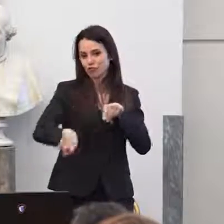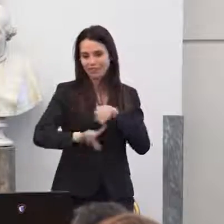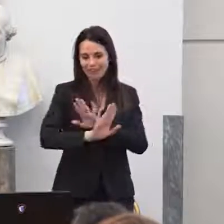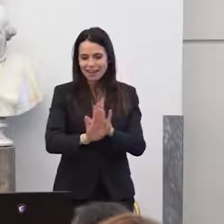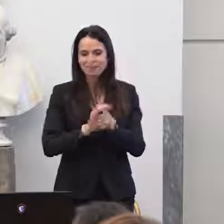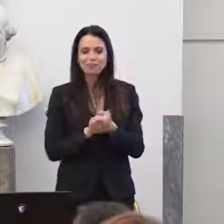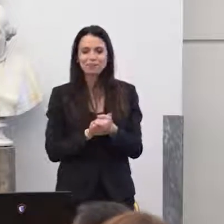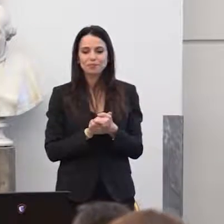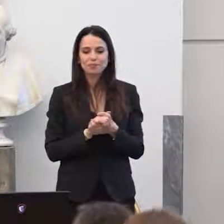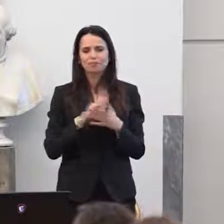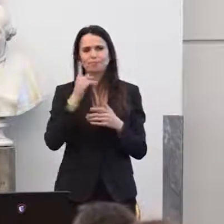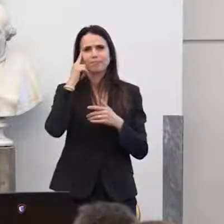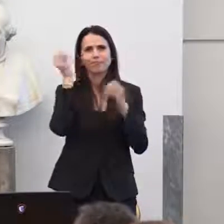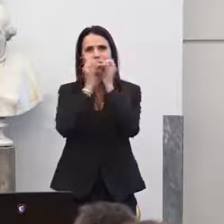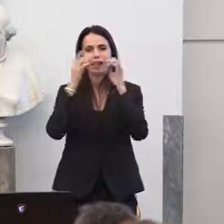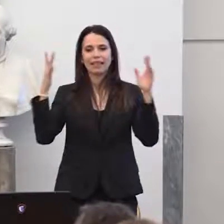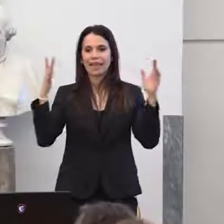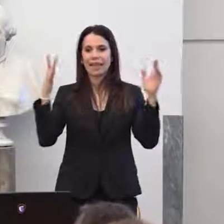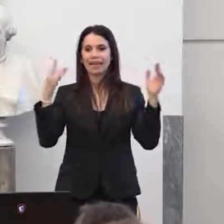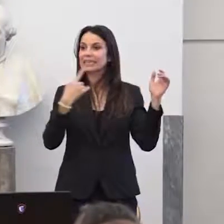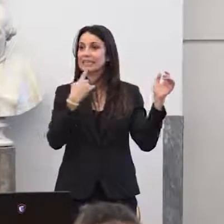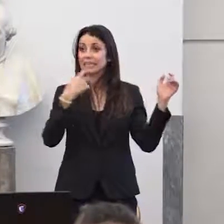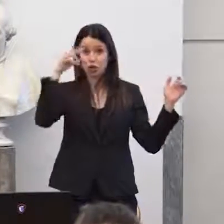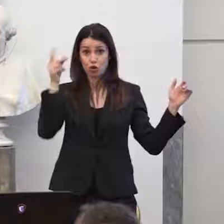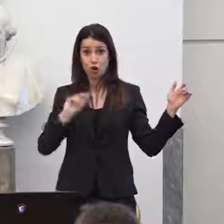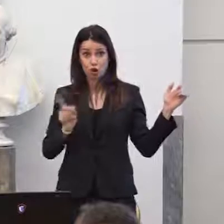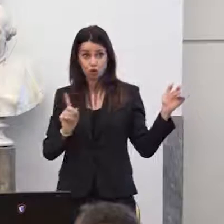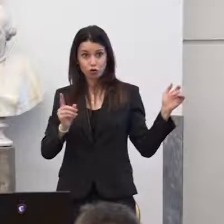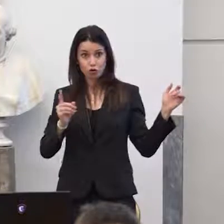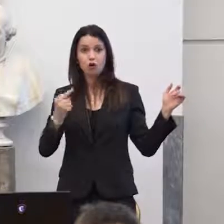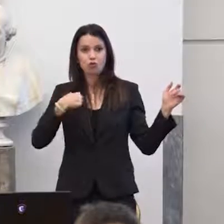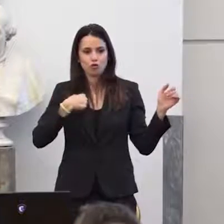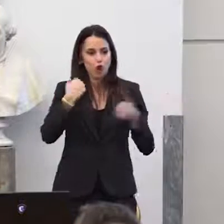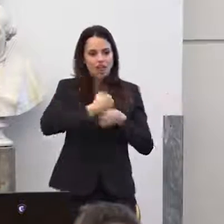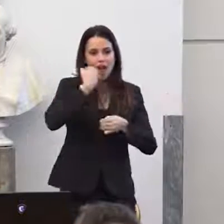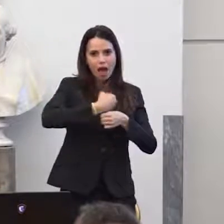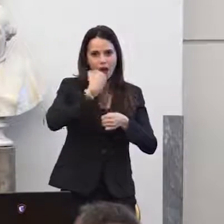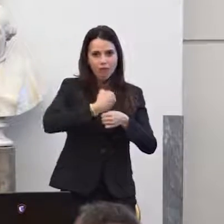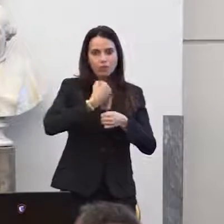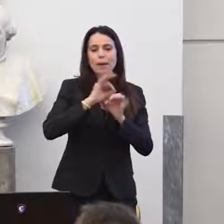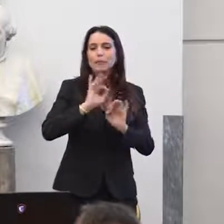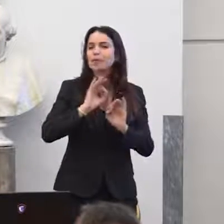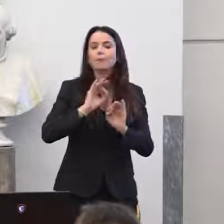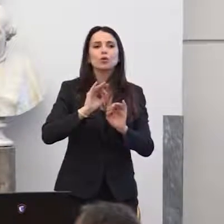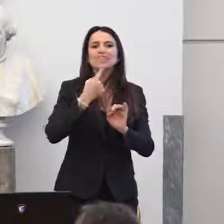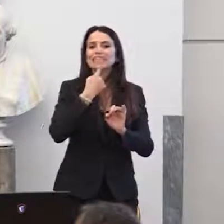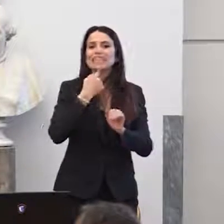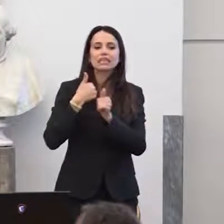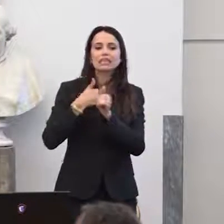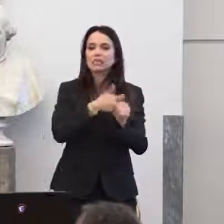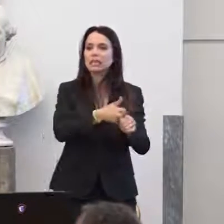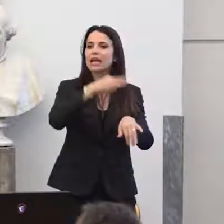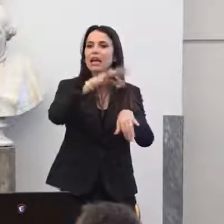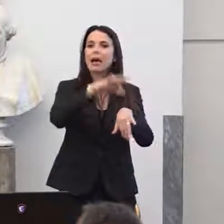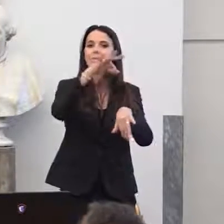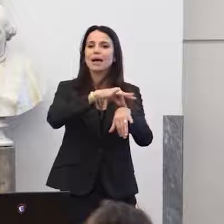Per darvi un'indicazione, per coloro che non ci conoscessero, di che cosa trattiamo a Santa Lucia, seguiamo fondamentalmente pazienti